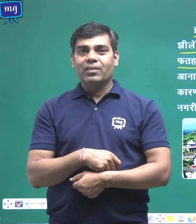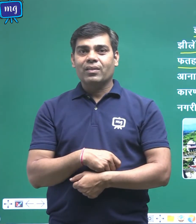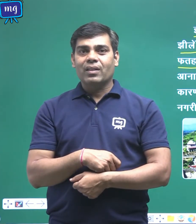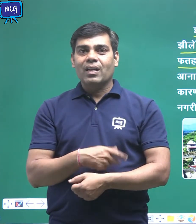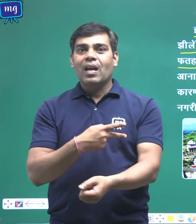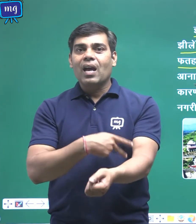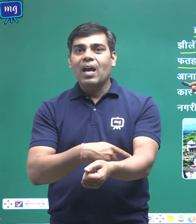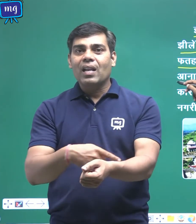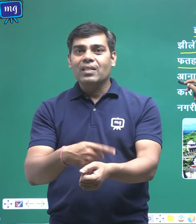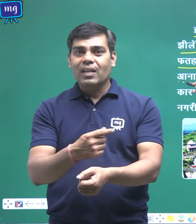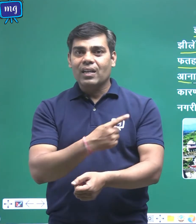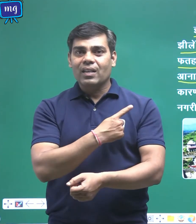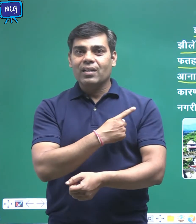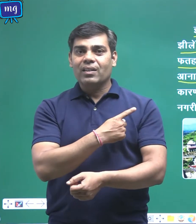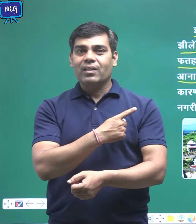आना सागर